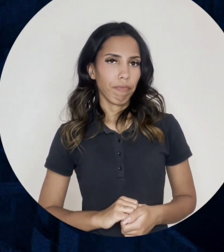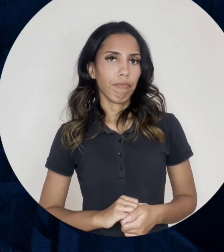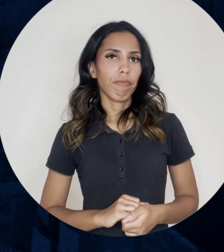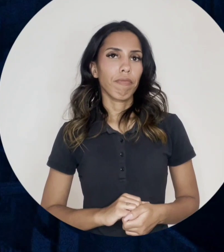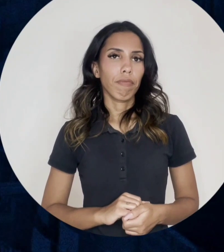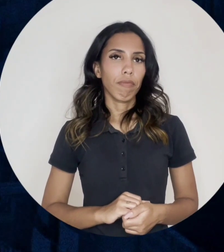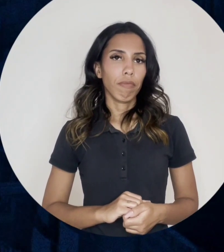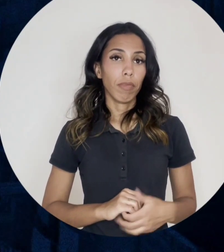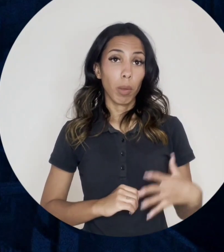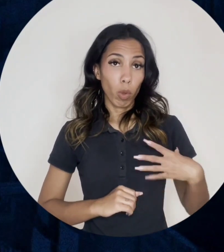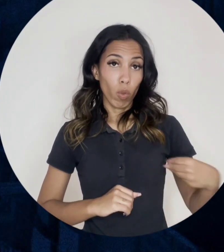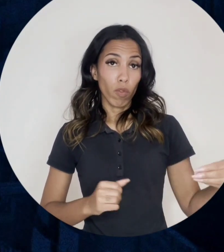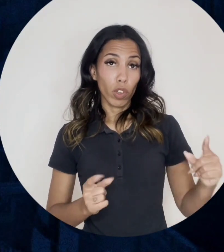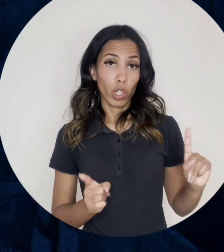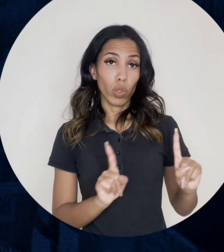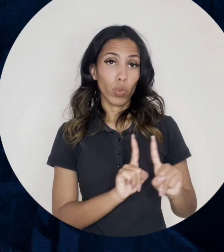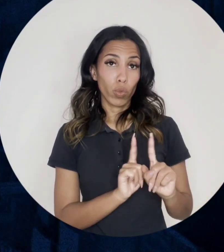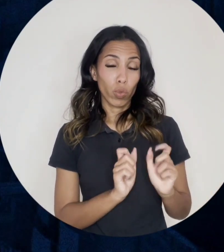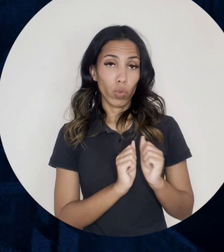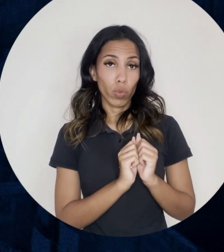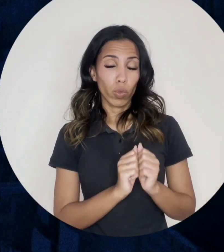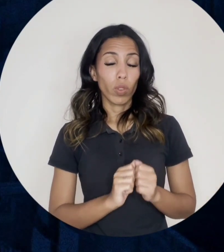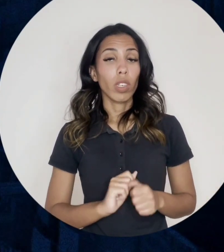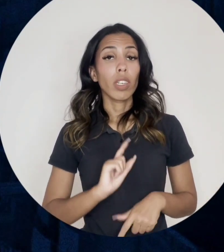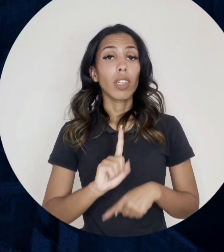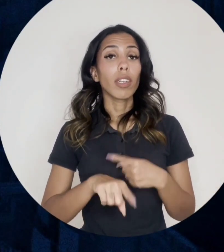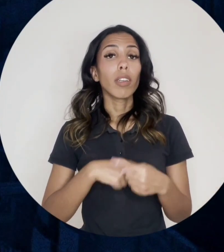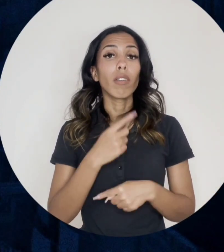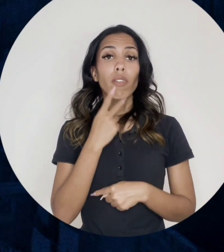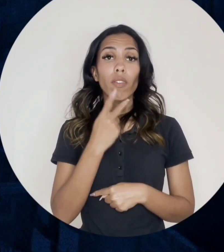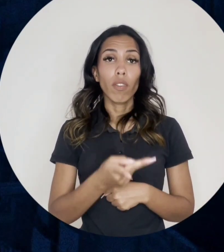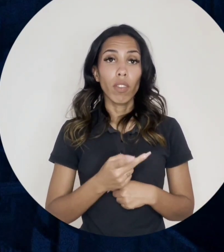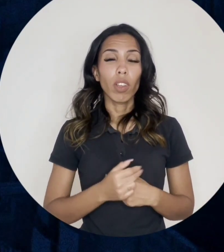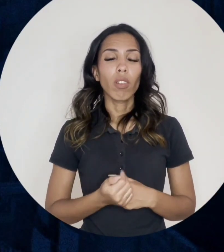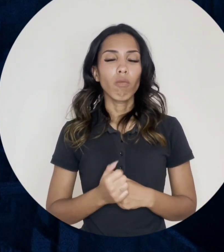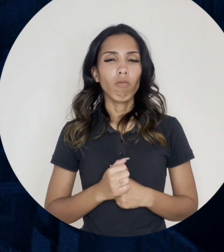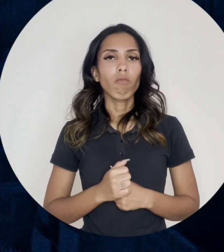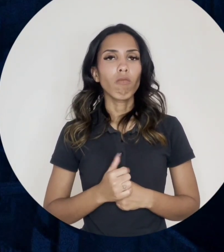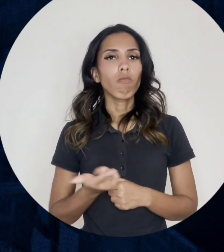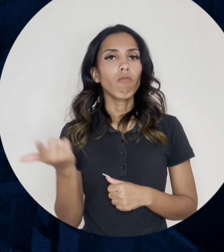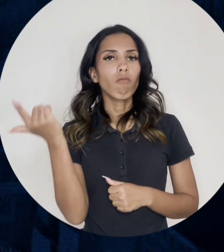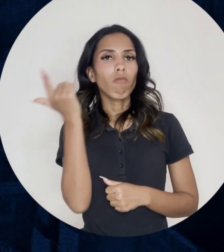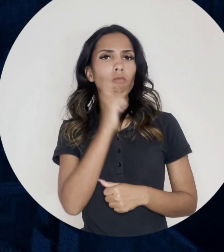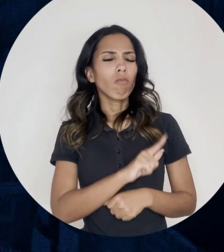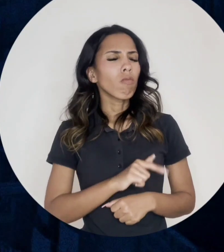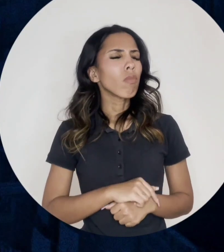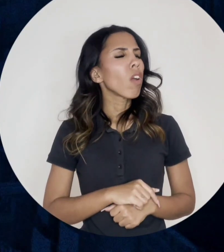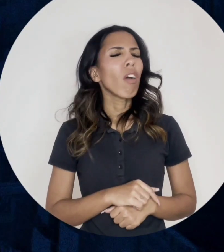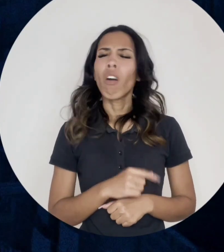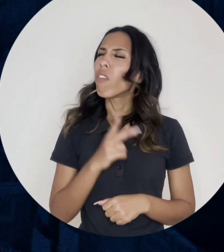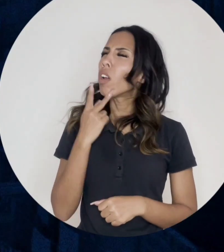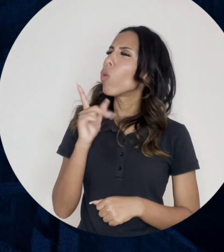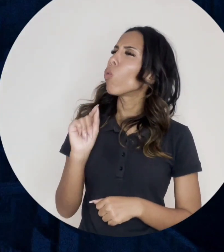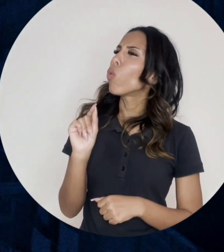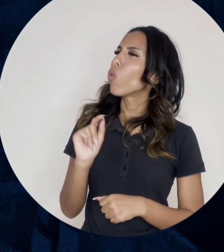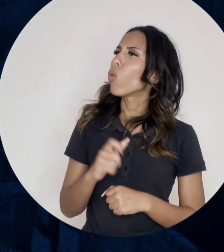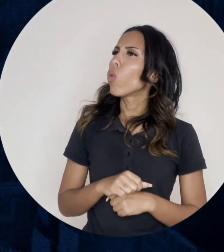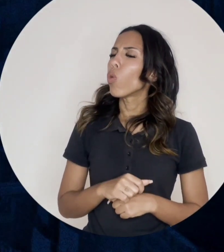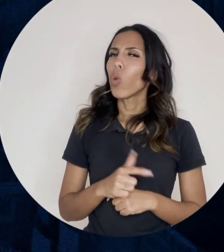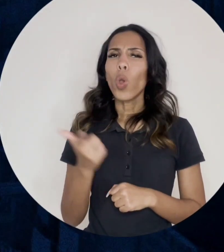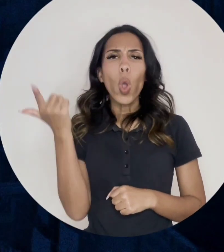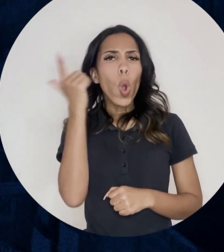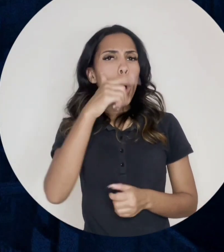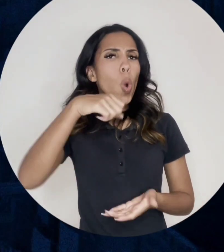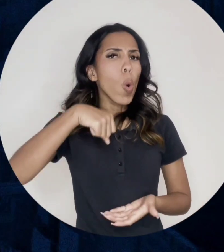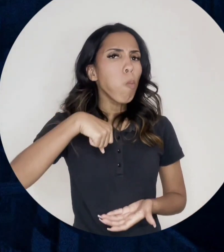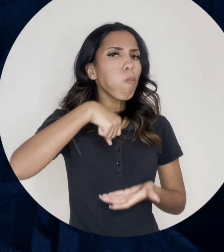E o meu filho junto. Aí depois ela falou assim, consegui. Eu falei, o quê? Ela, uma cesta, tem